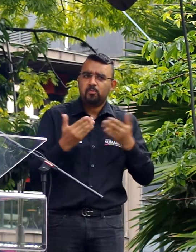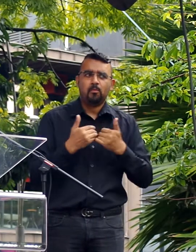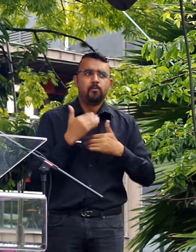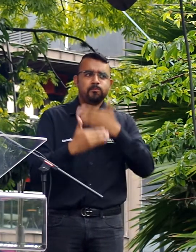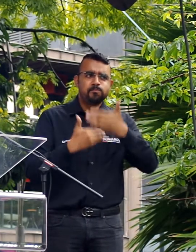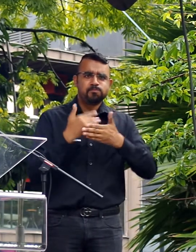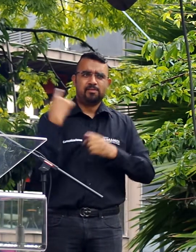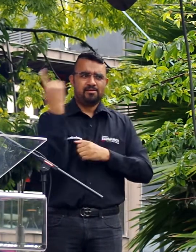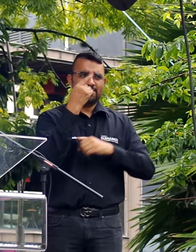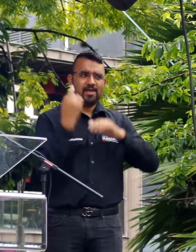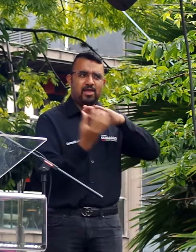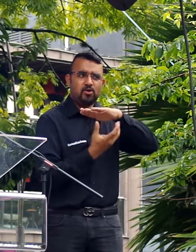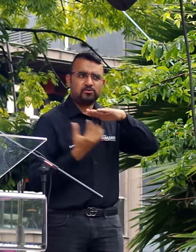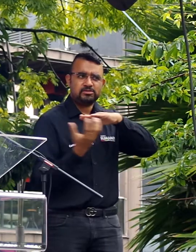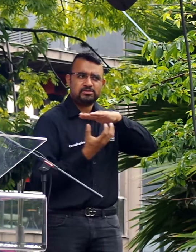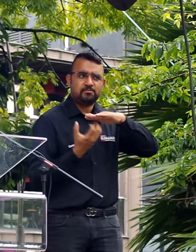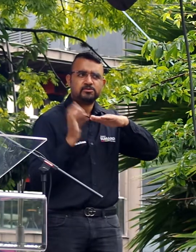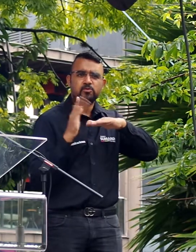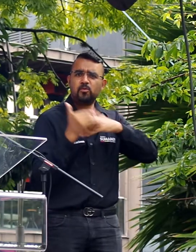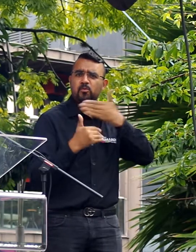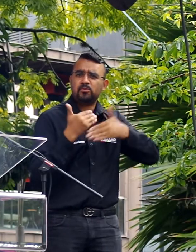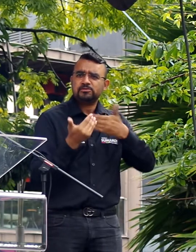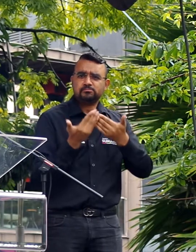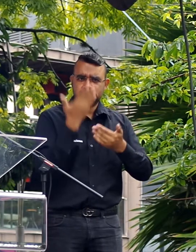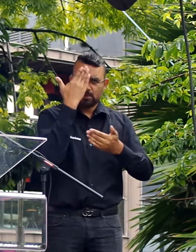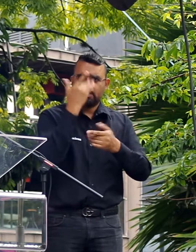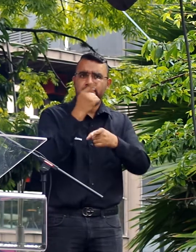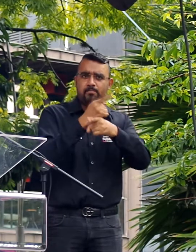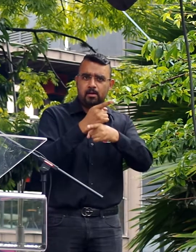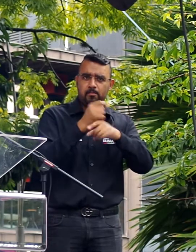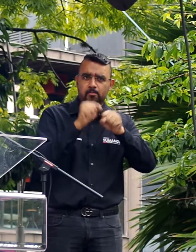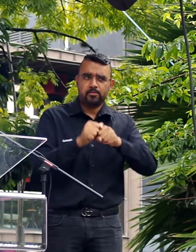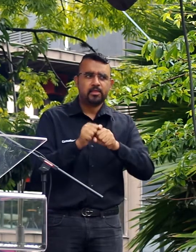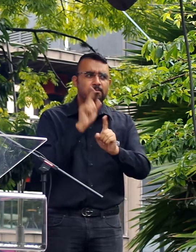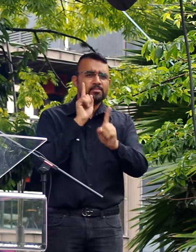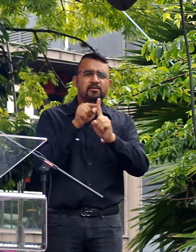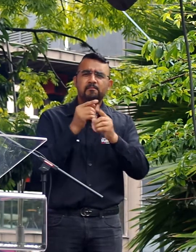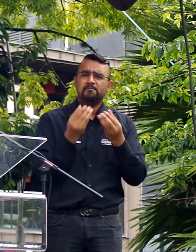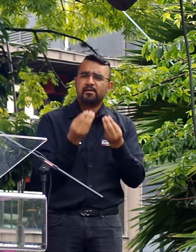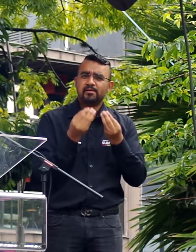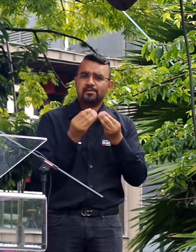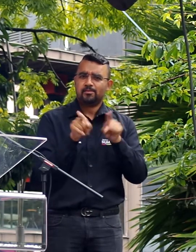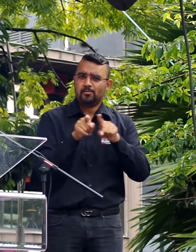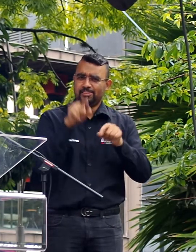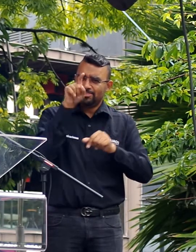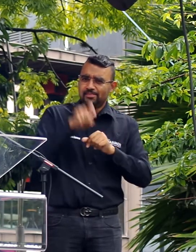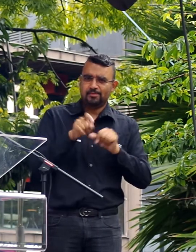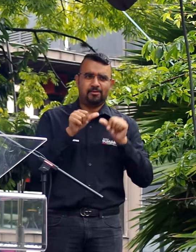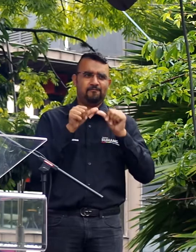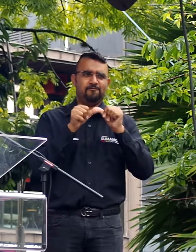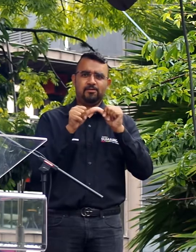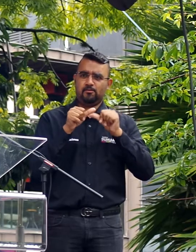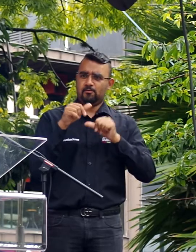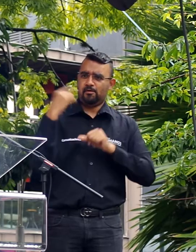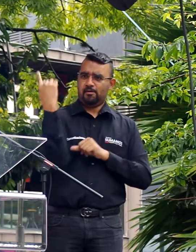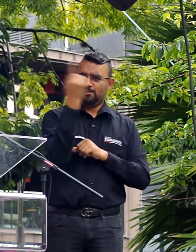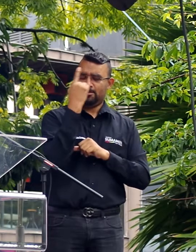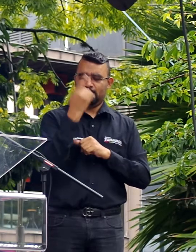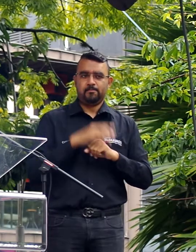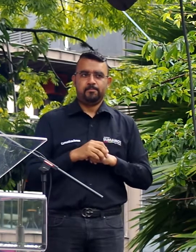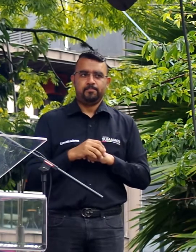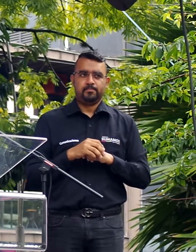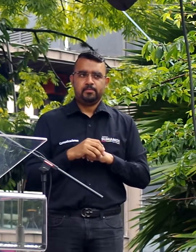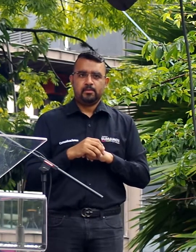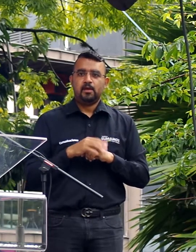nuestros ecosistemas y todo lo que lo conforma, con el propósito de fortalecer la sostenibilidad ambiental. Ahora tiene la palabra el señor